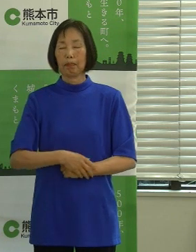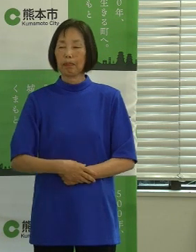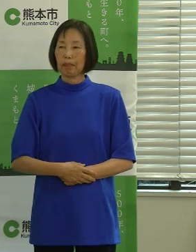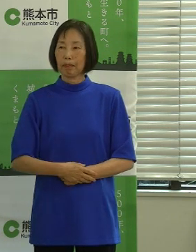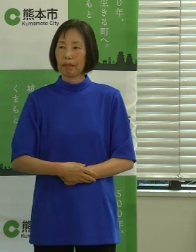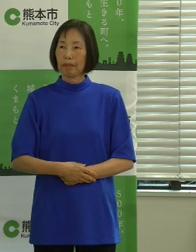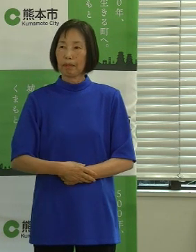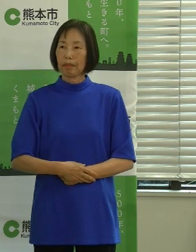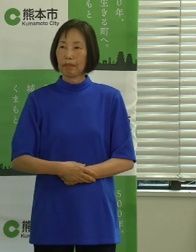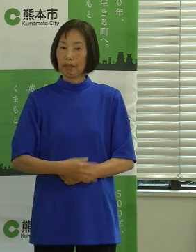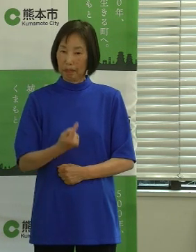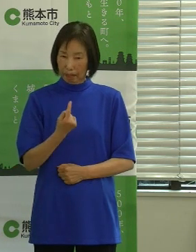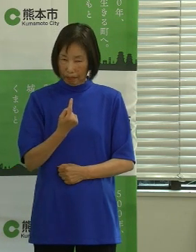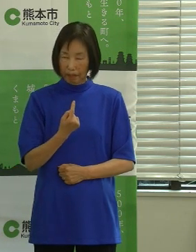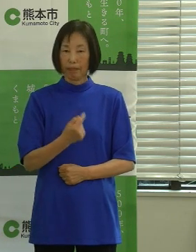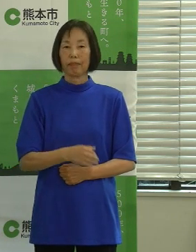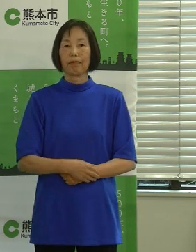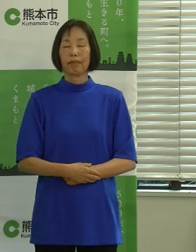から私も